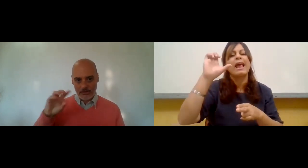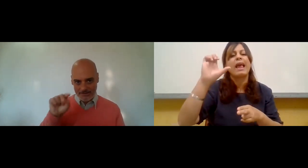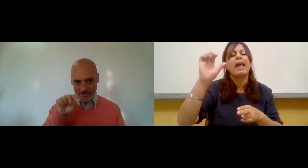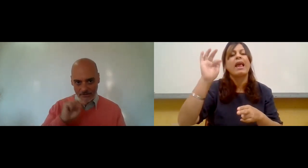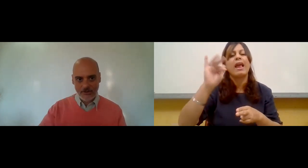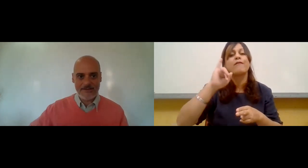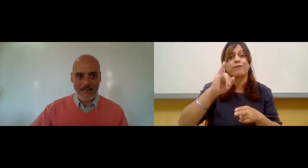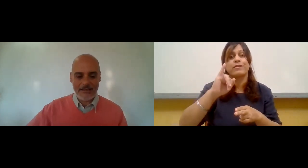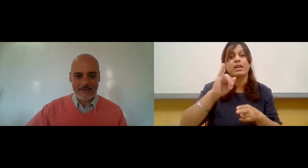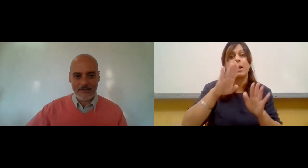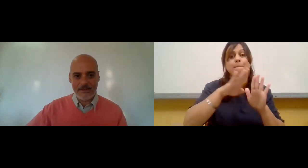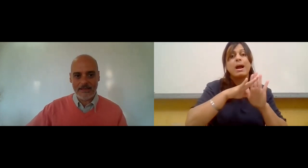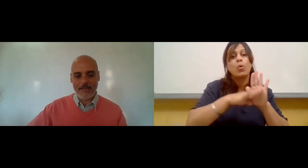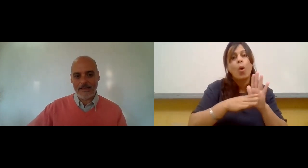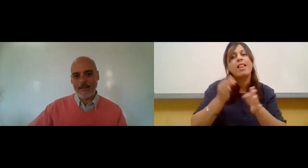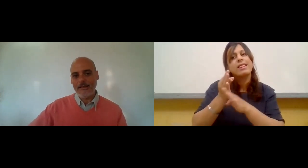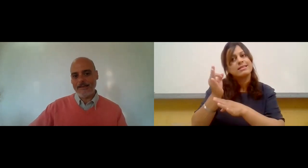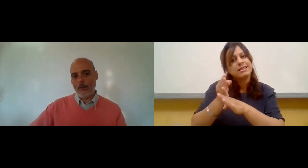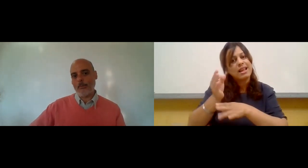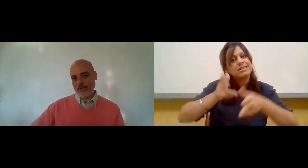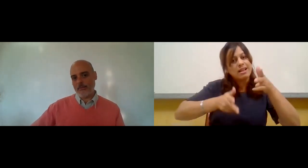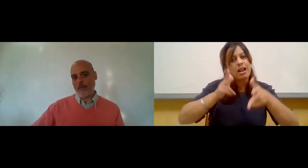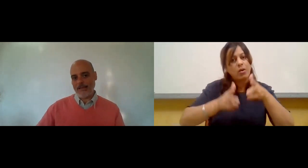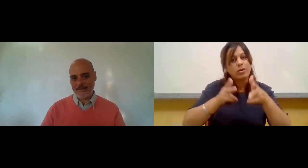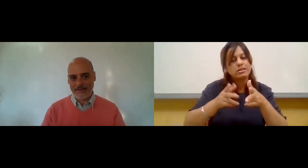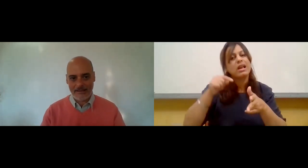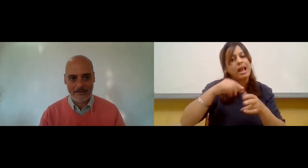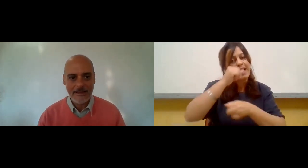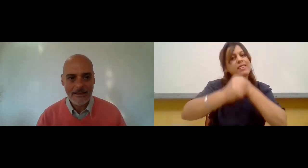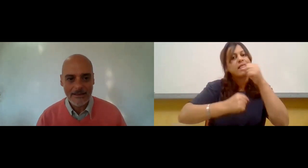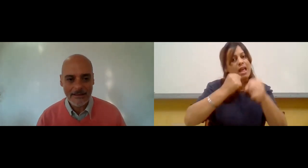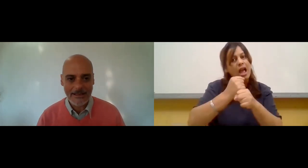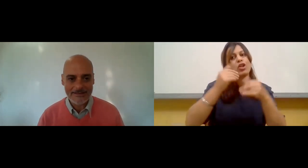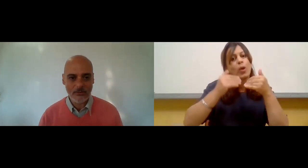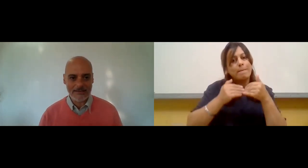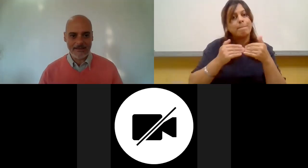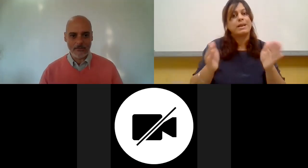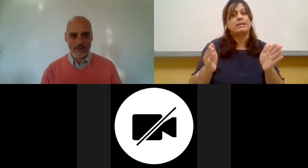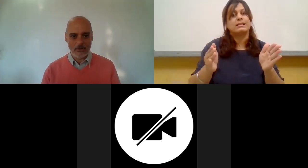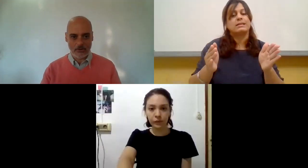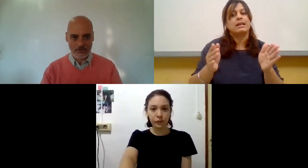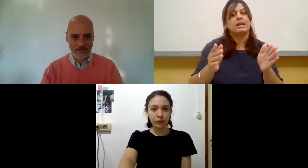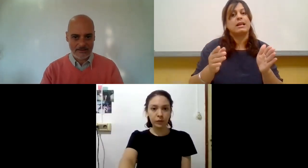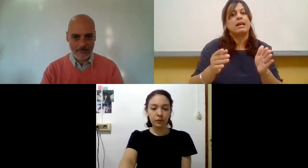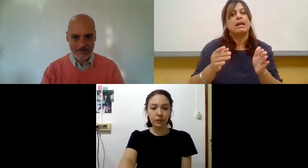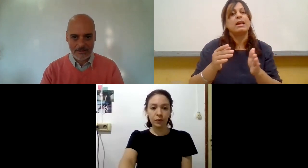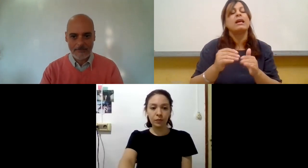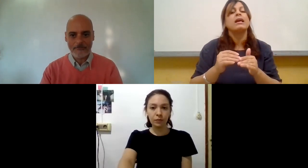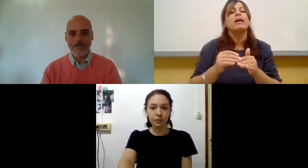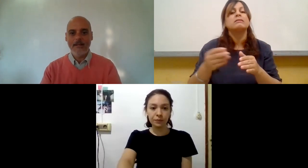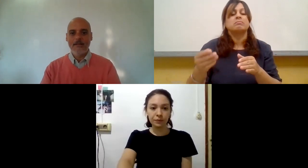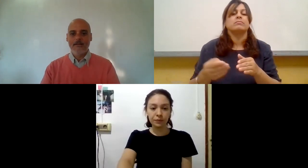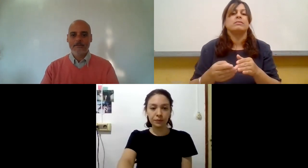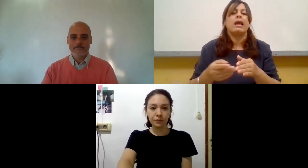que, bueno, este año es el EFI que estamos proponiendo al que se integren las estudiantes de último